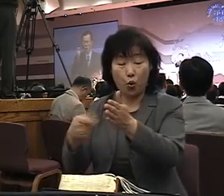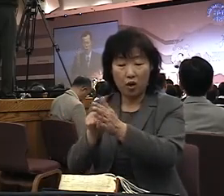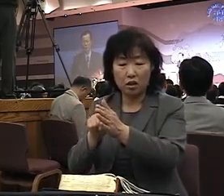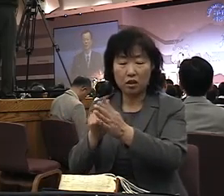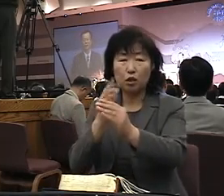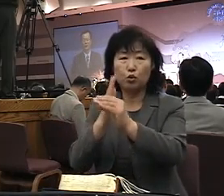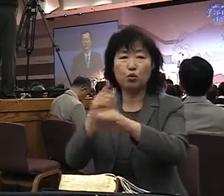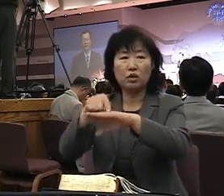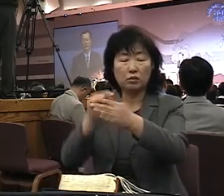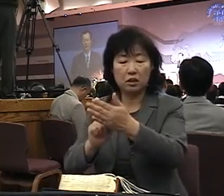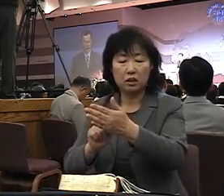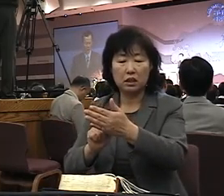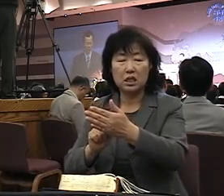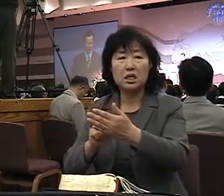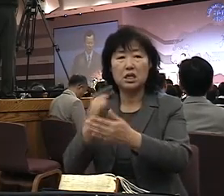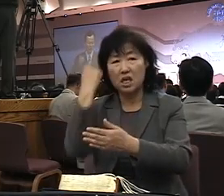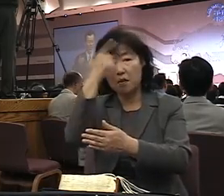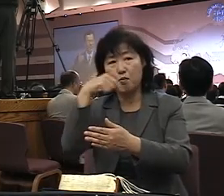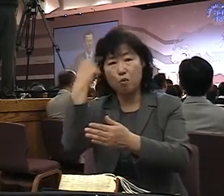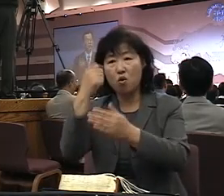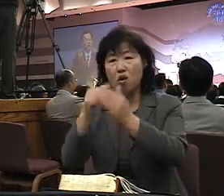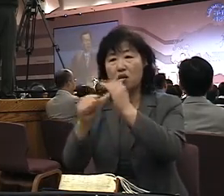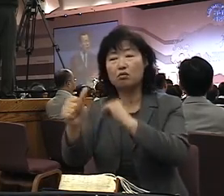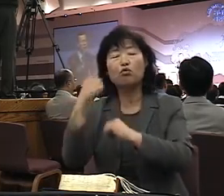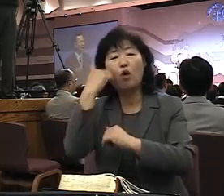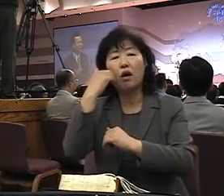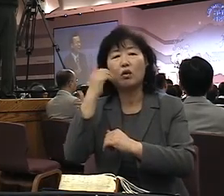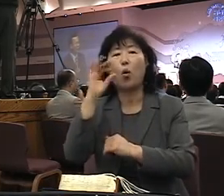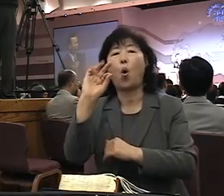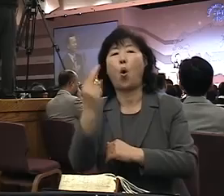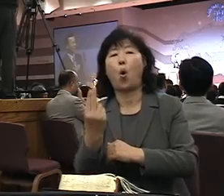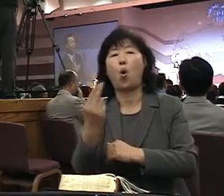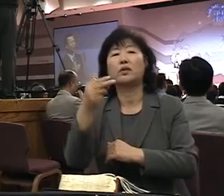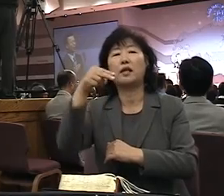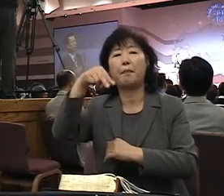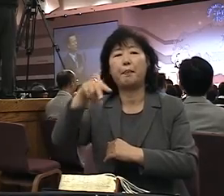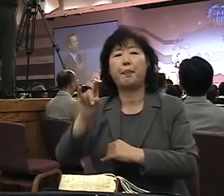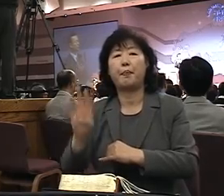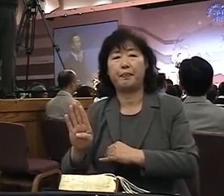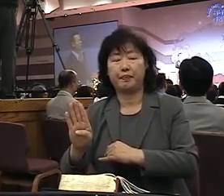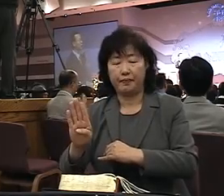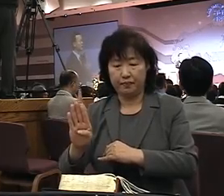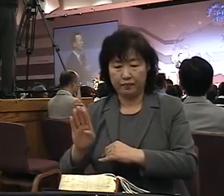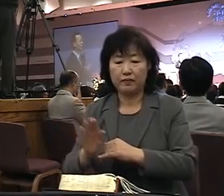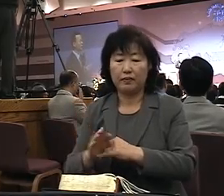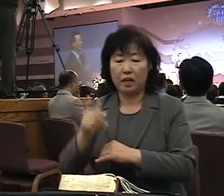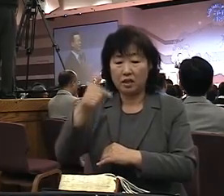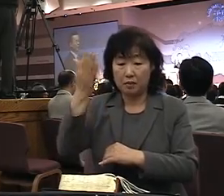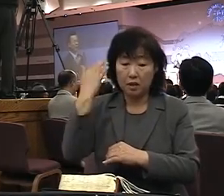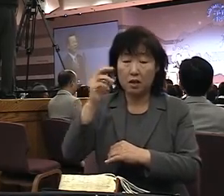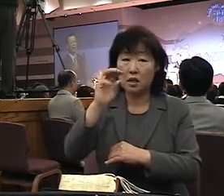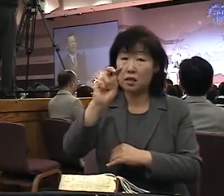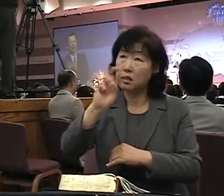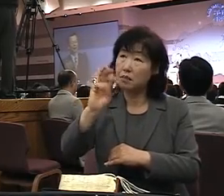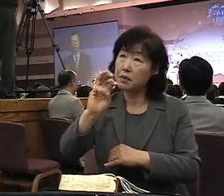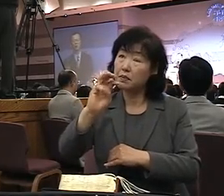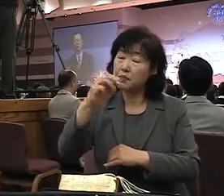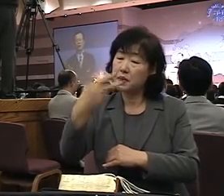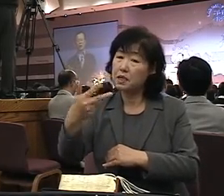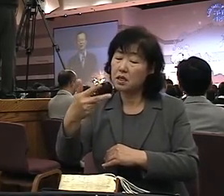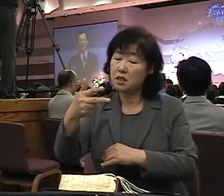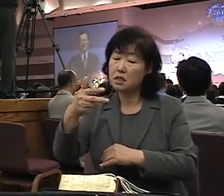중심적인 인물이 요셉입니다. 그래서 창세기 37장, 우리가 지난번에 보았던 37장부터 창세기